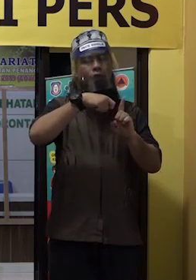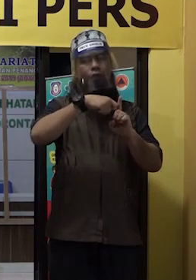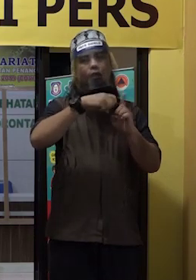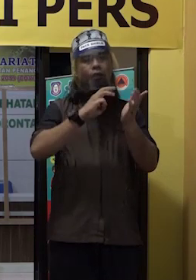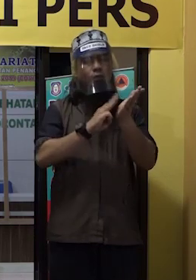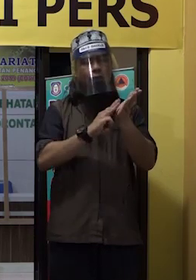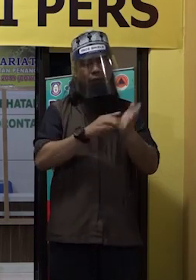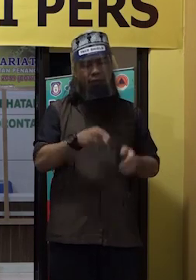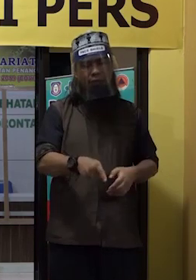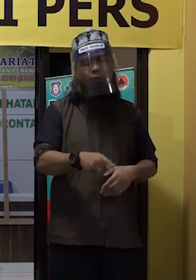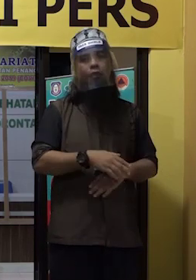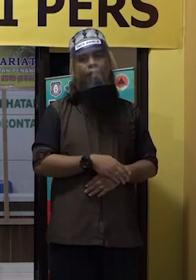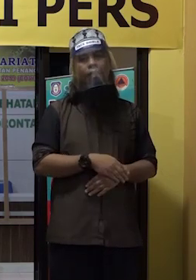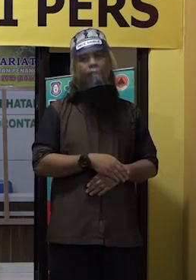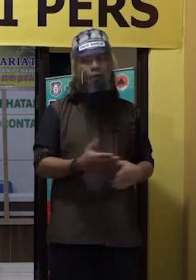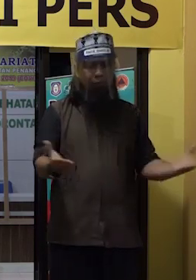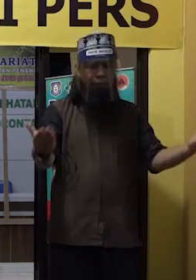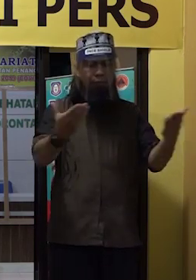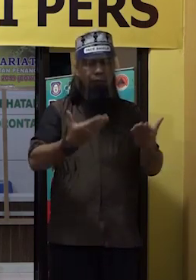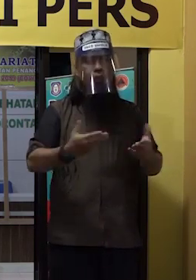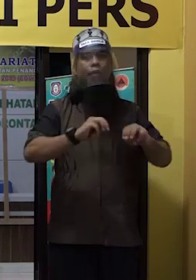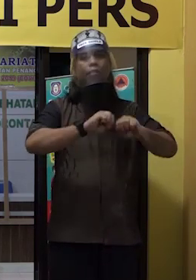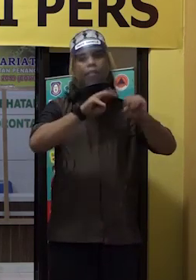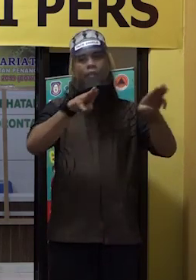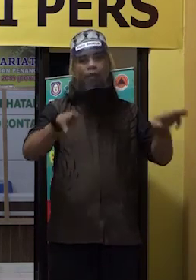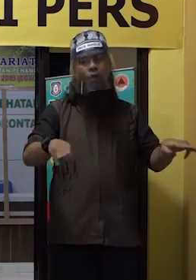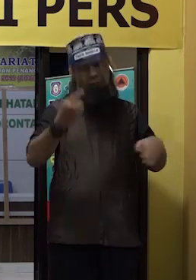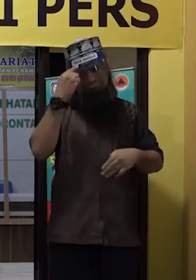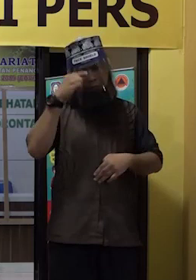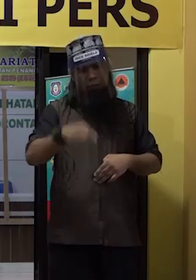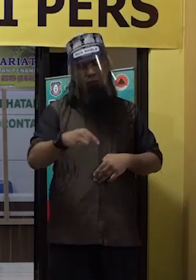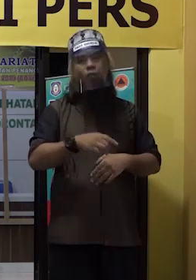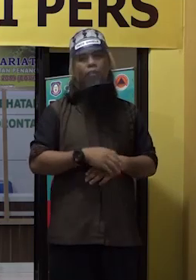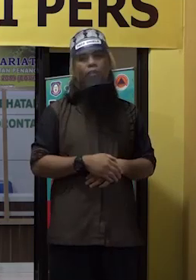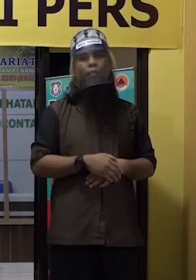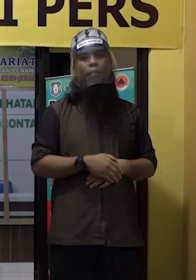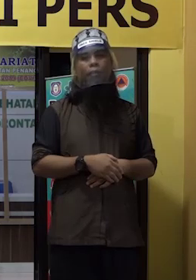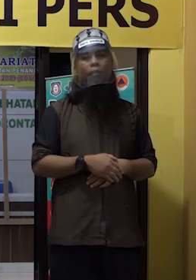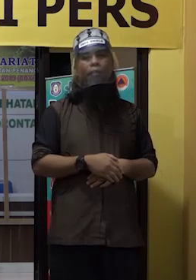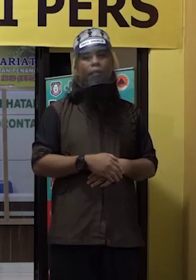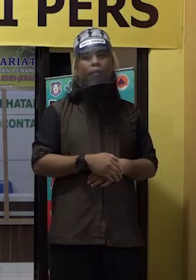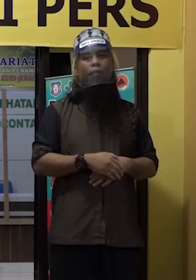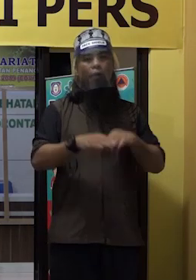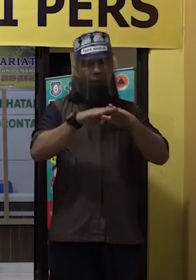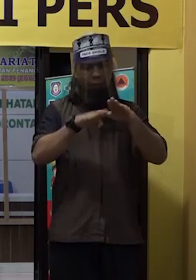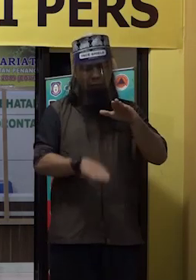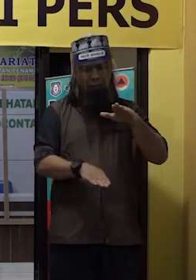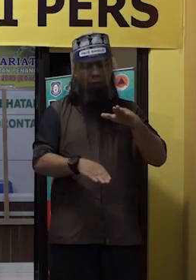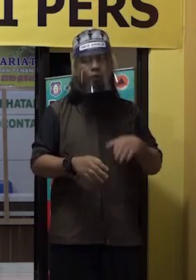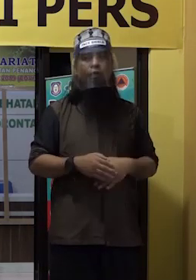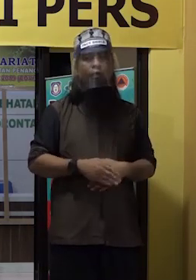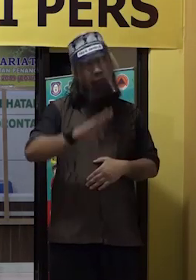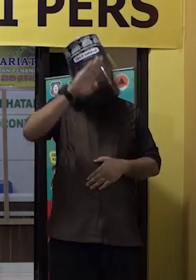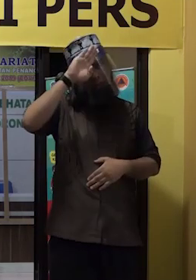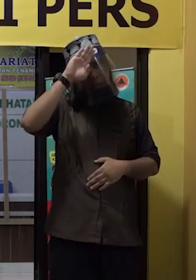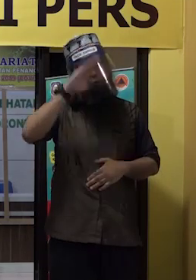melibatkan masyarakat dalam mengurangi penularan COVID-19 di Provinsi